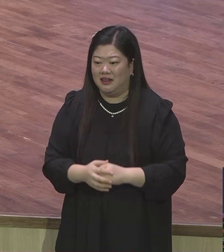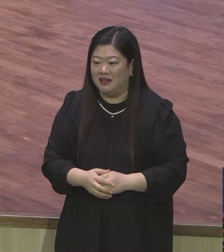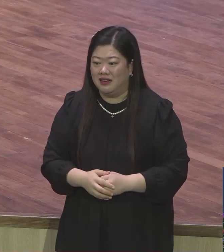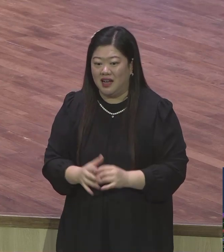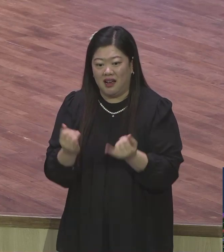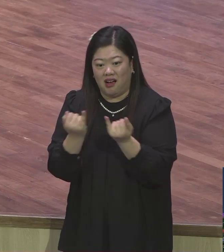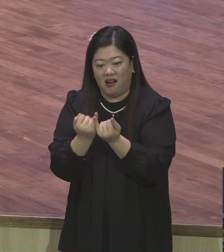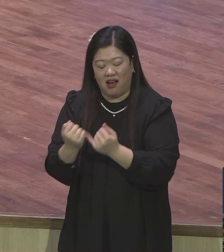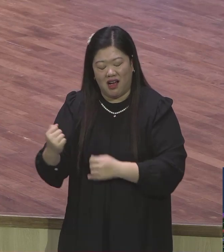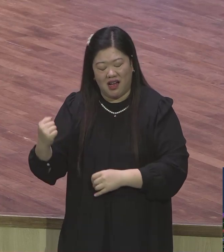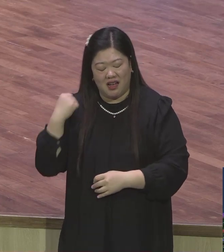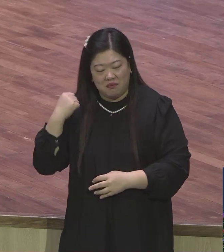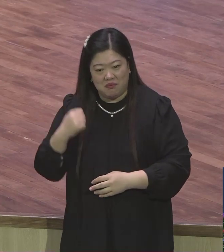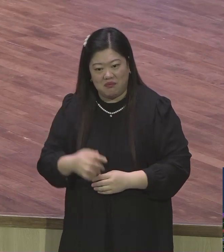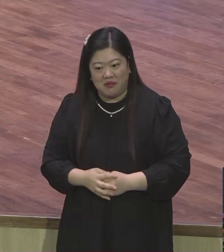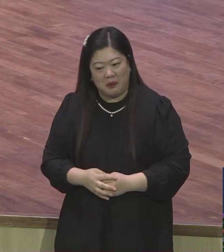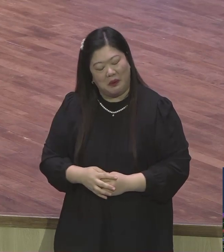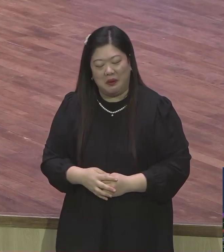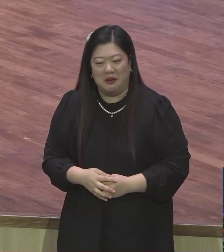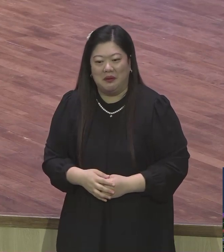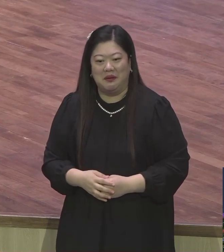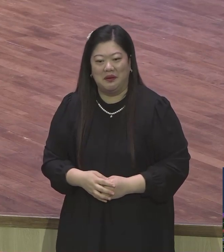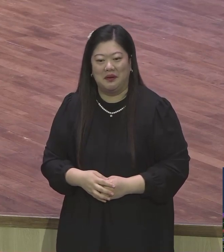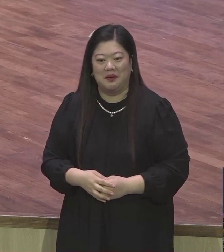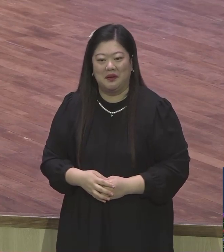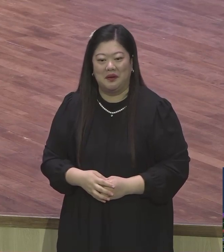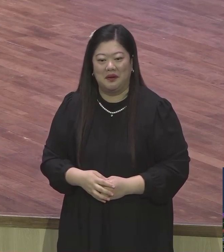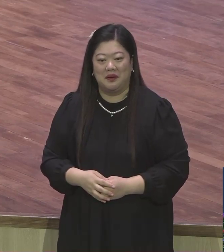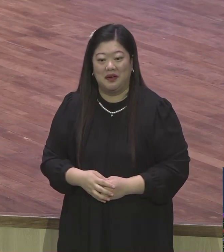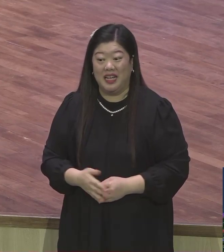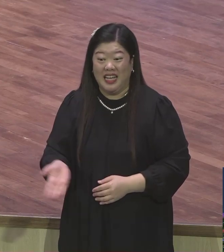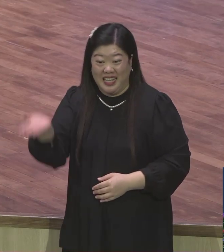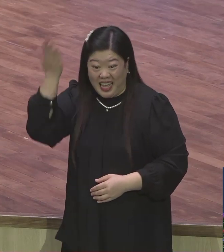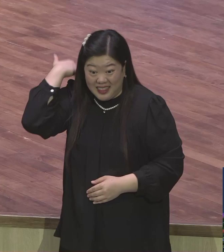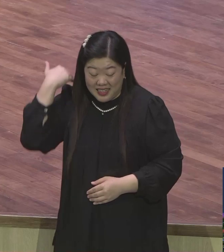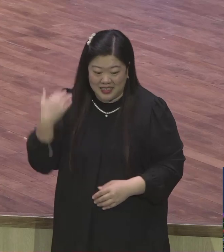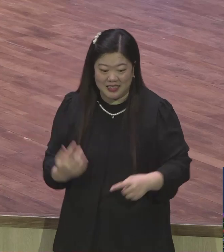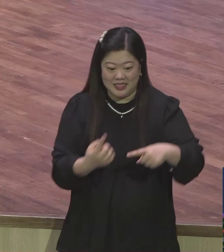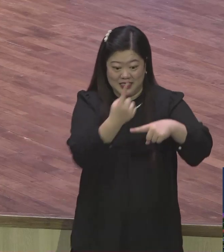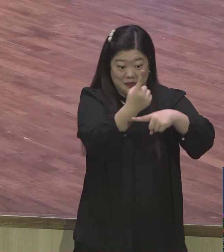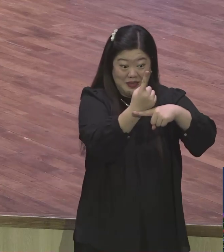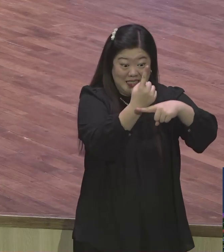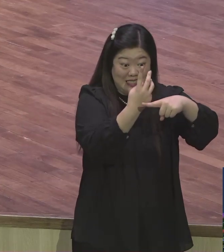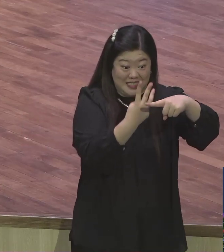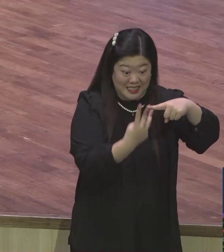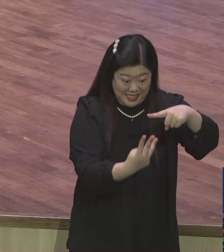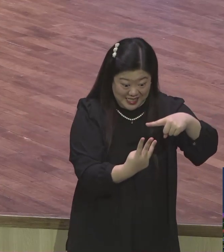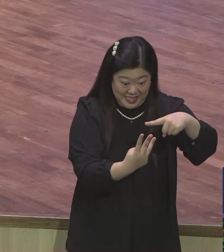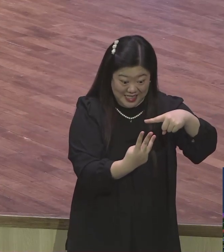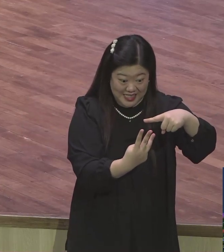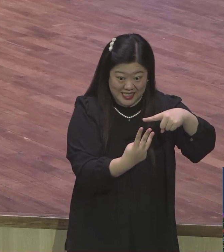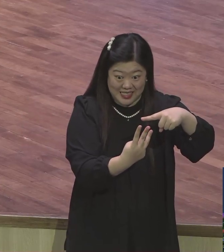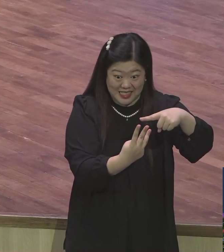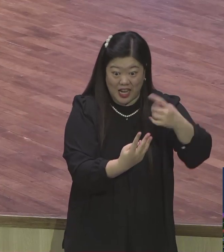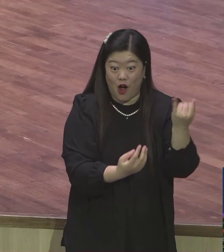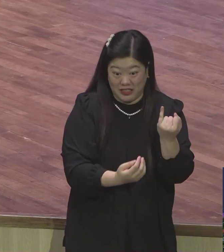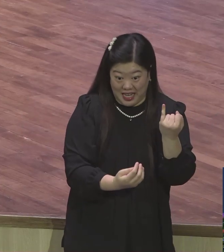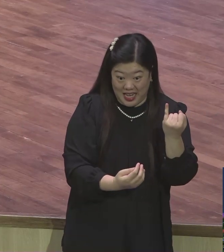대단하지요. 여성들이 3분의 2 여성인데 3분의 1이 남자입니다. 3분의 1마저도 3분의 2의 영향을 다 받고